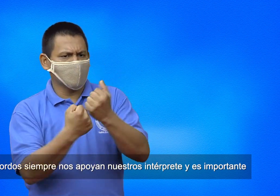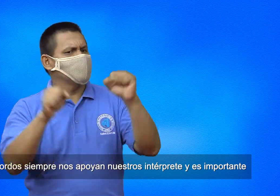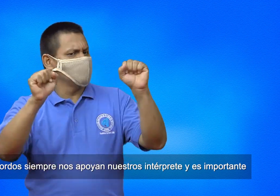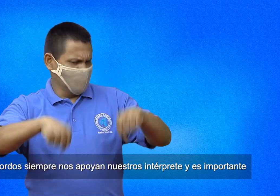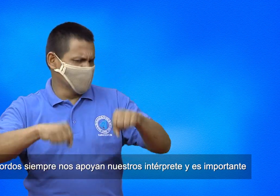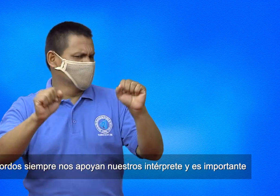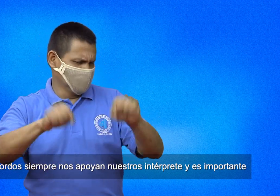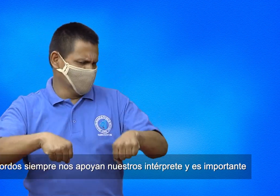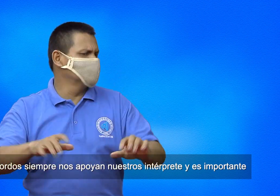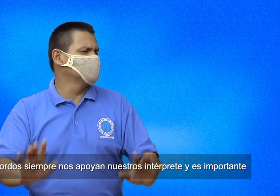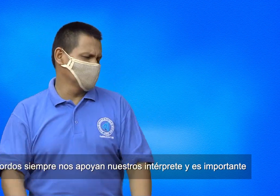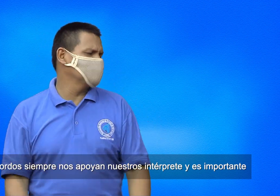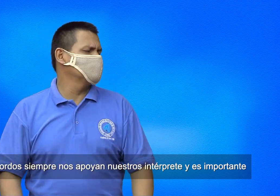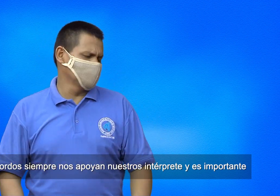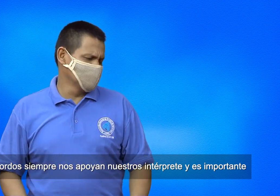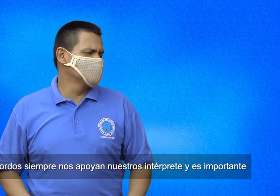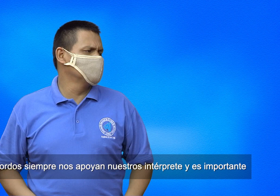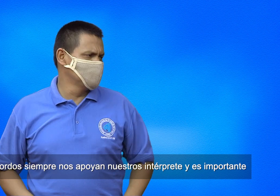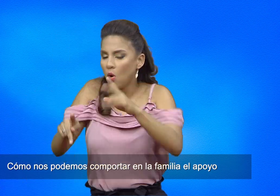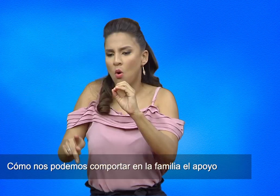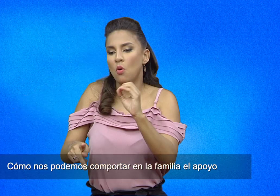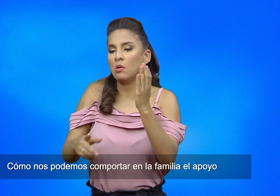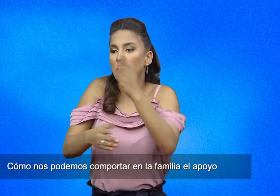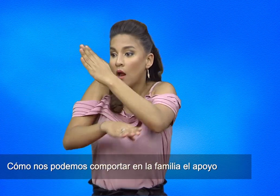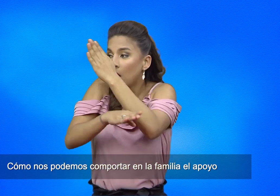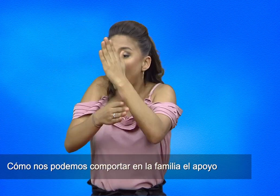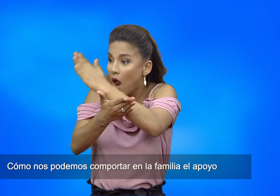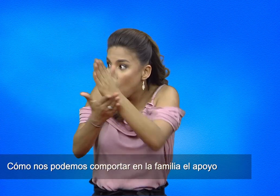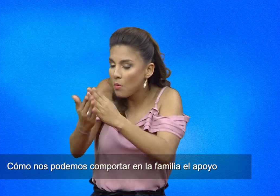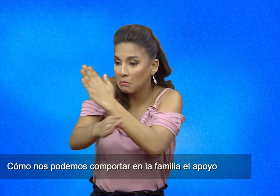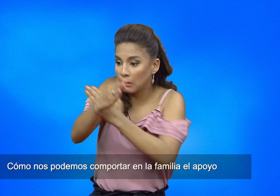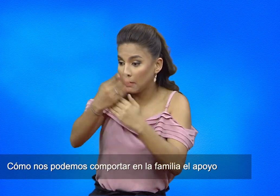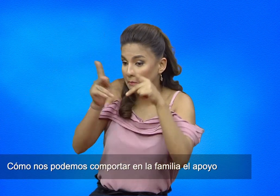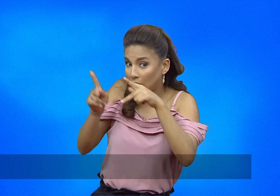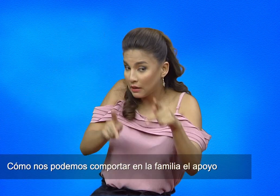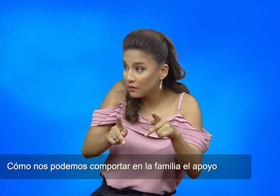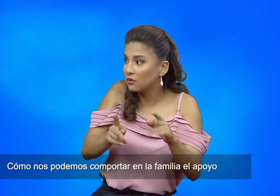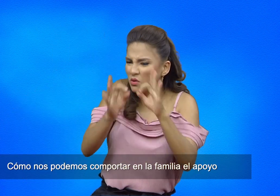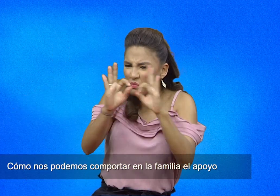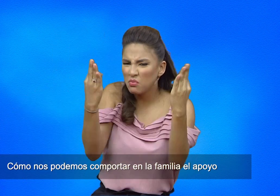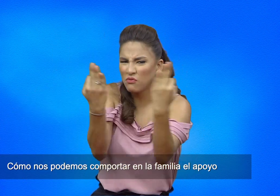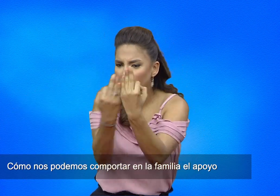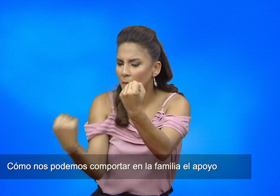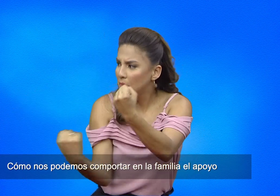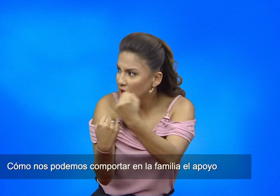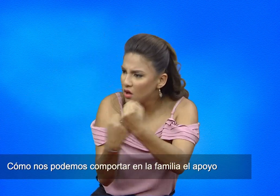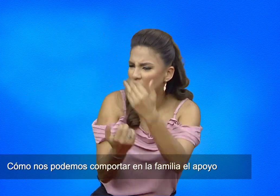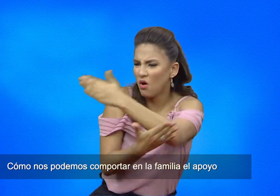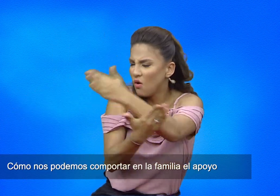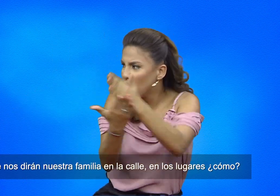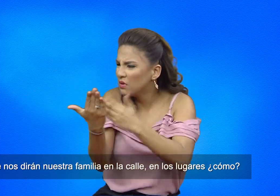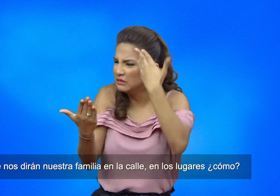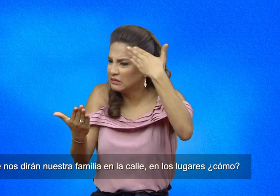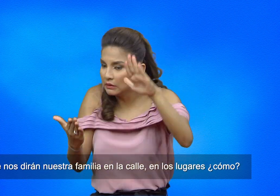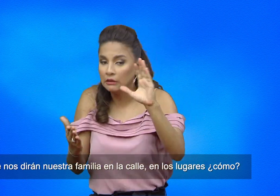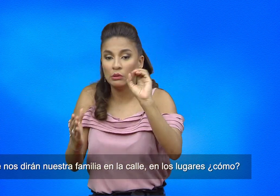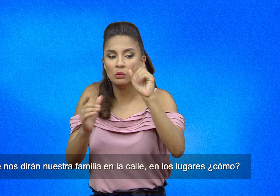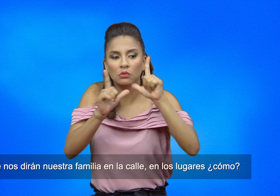intérprete es importante como lo podemos comportar en la familia el apoyo que nos dirán nuestras